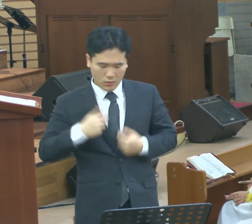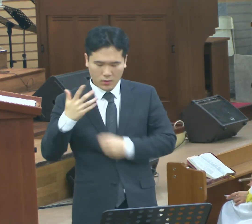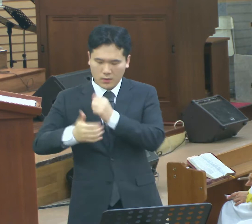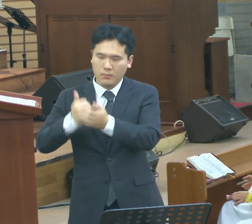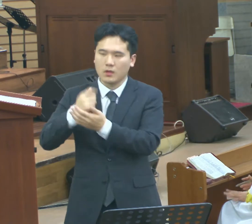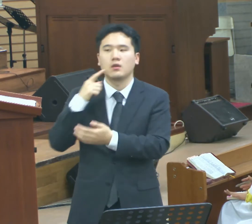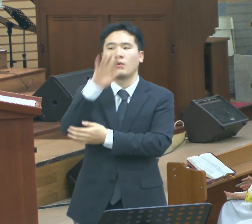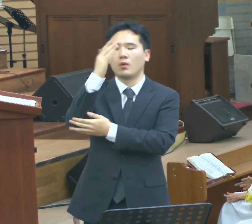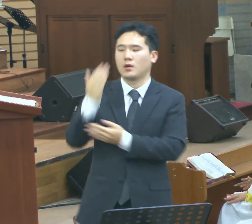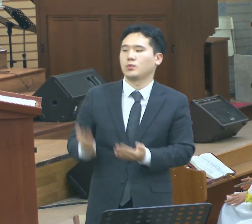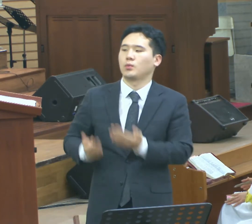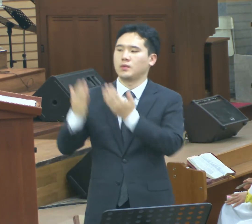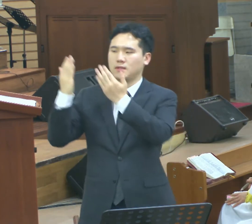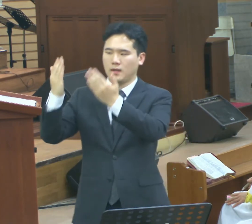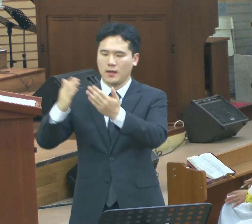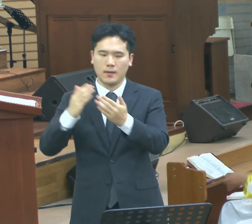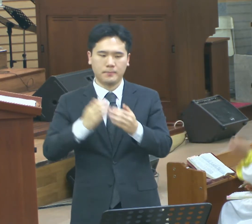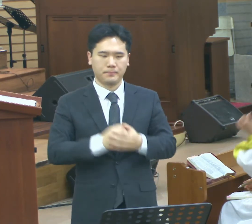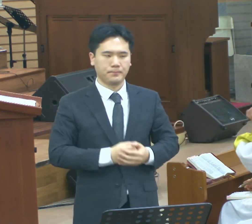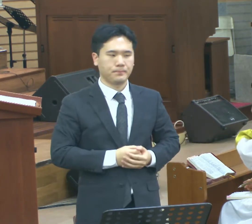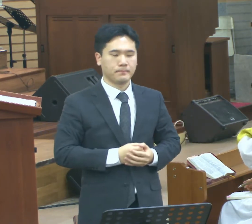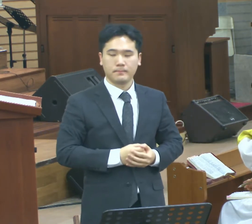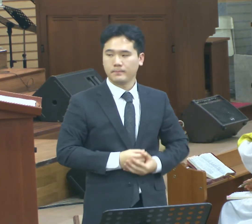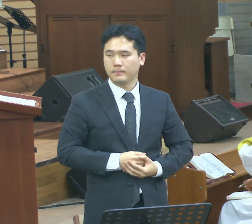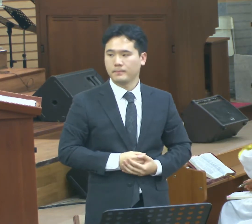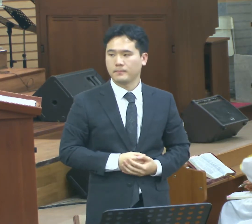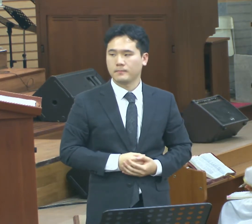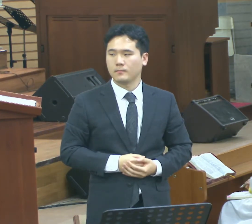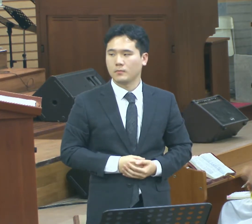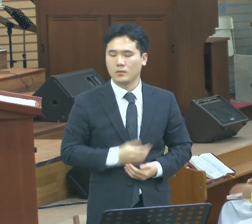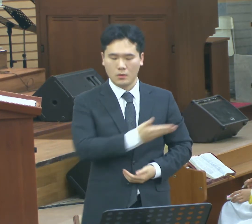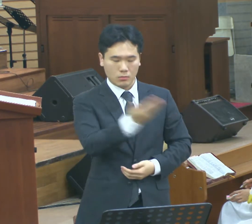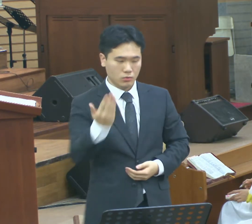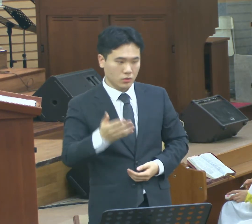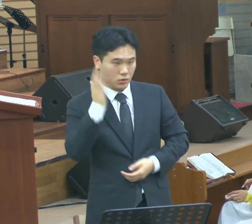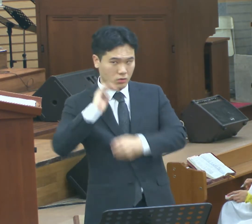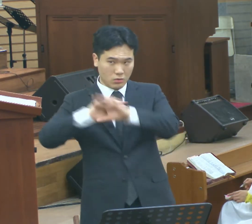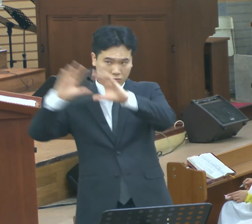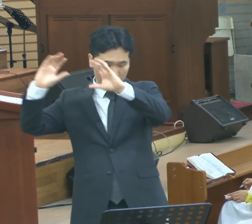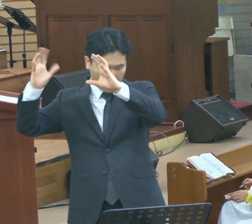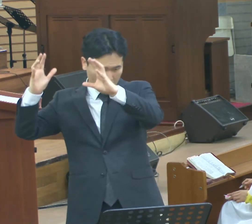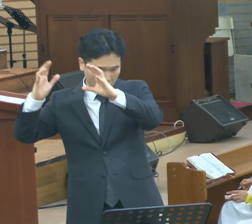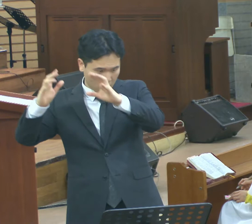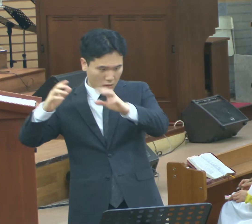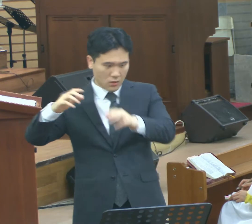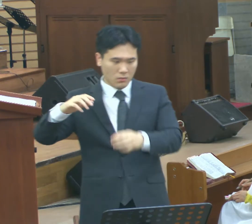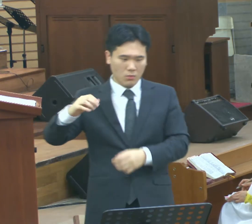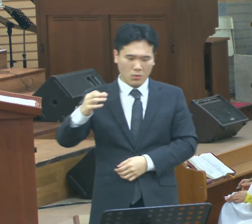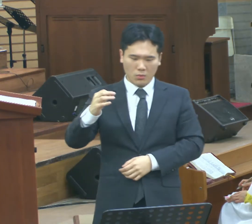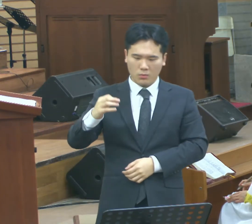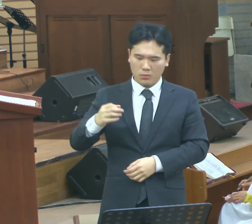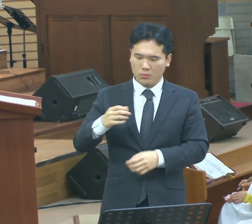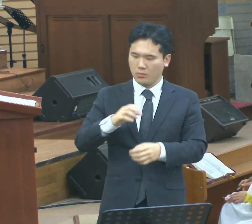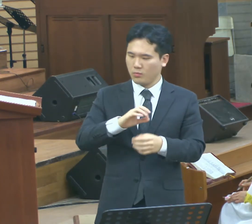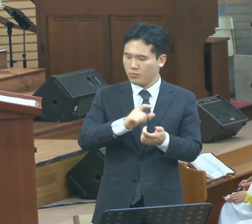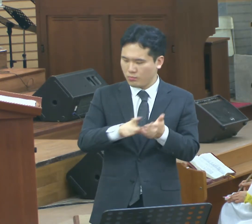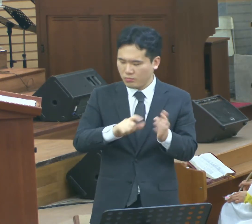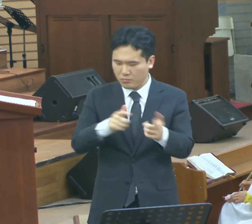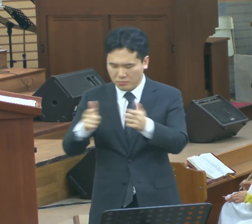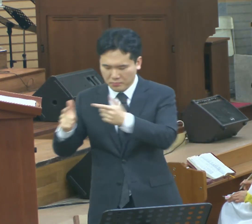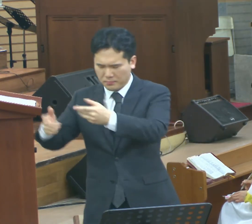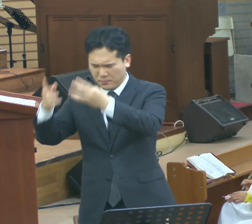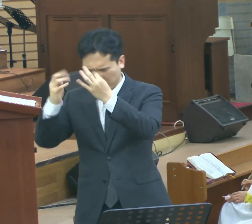그런 놀라운 소리를 들었어요. 여러분 천국이 물질도 많아서 좋지만요. 늙지 않아서도